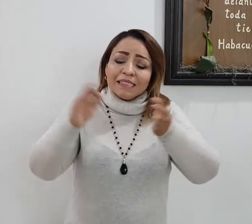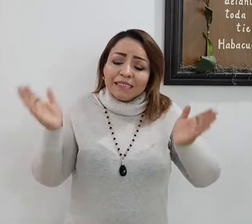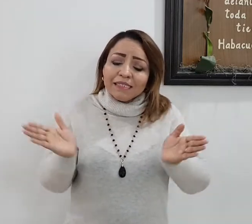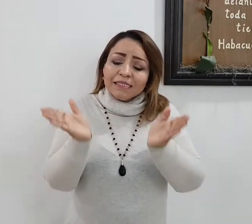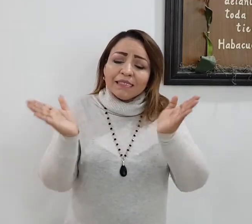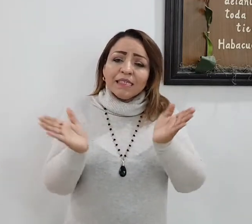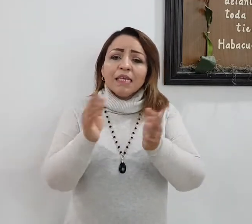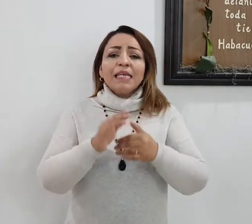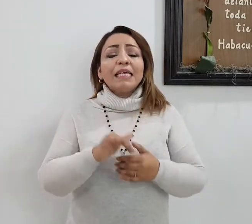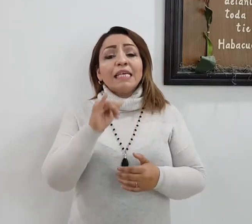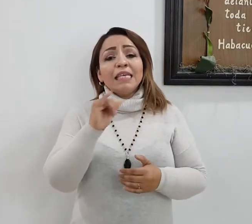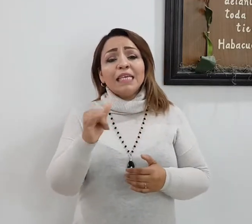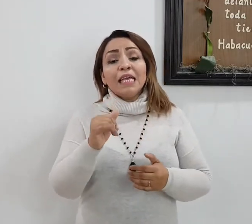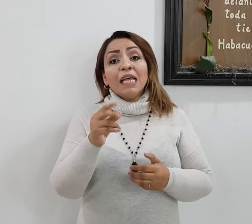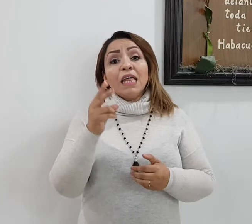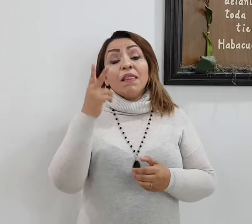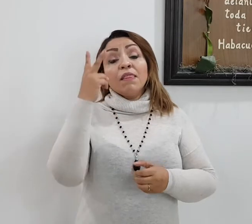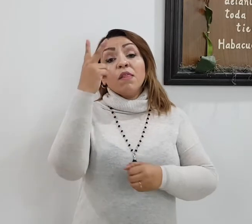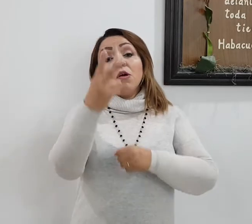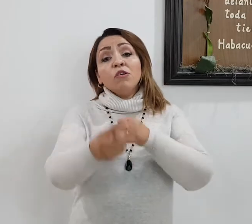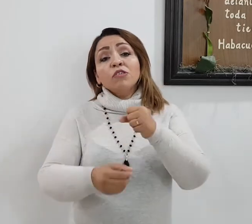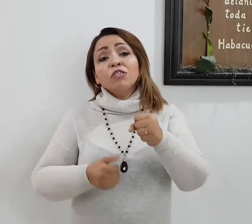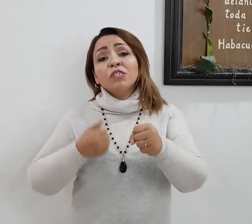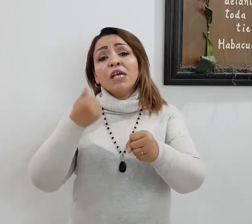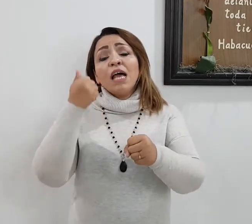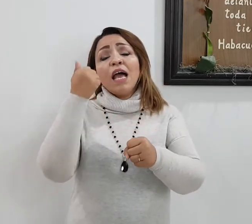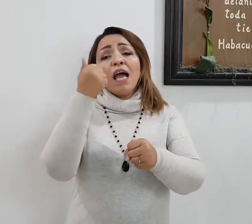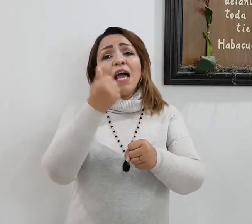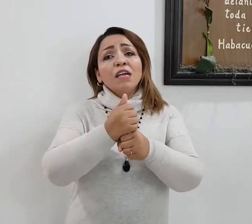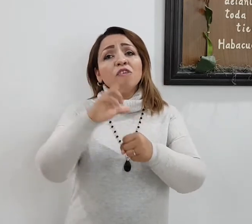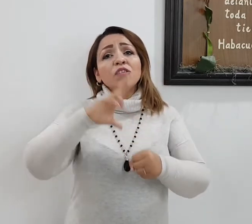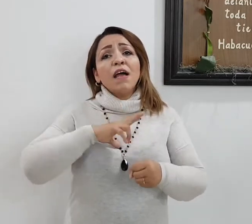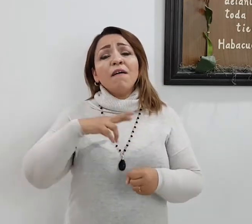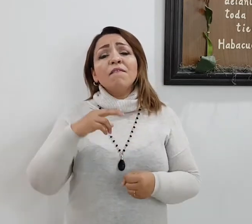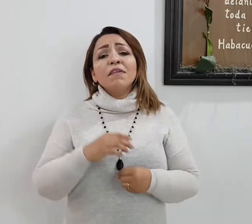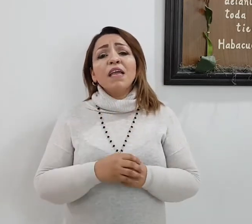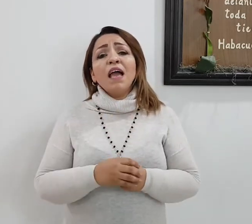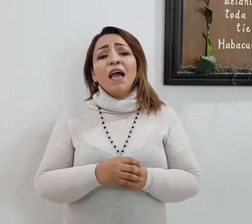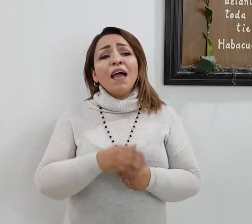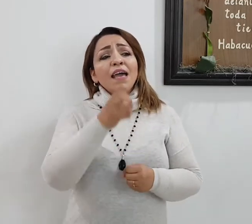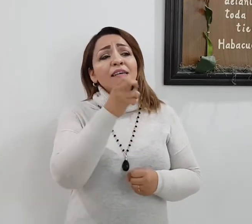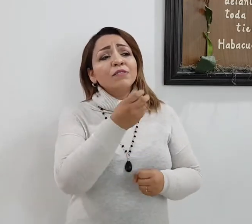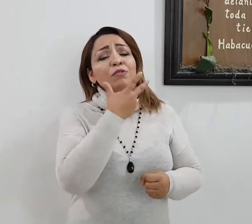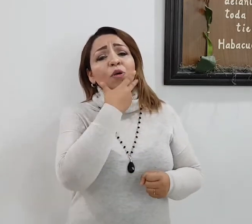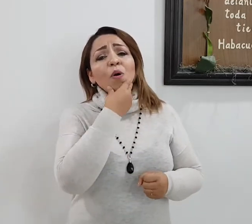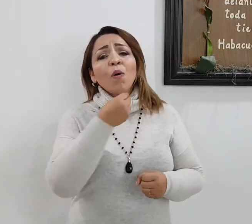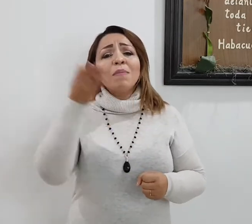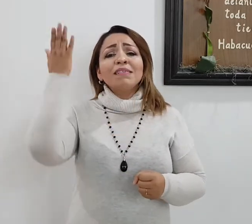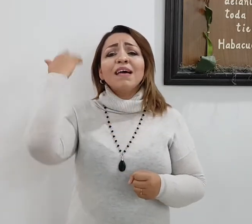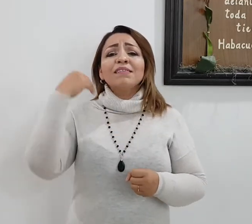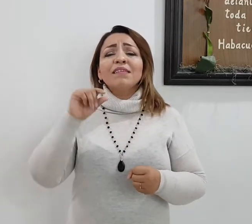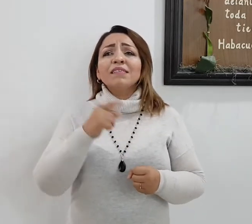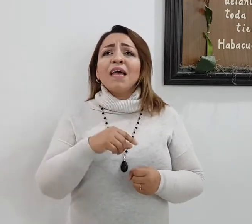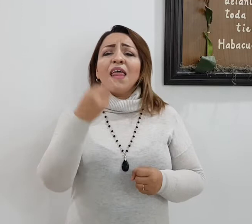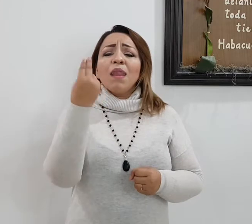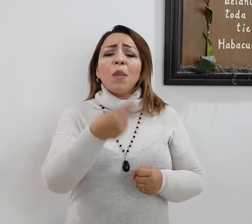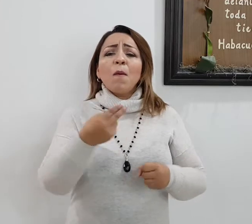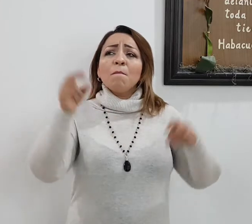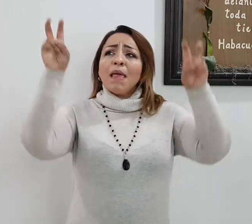2 años habían estado estos hombres tras aquella estrella que habían visto y que anunciaba el nacimiento del